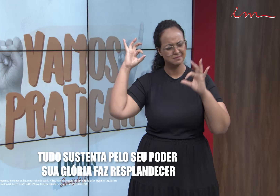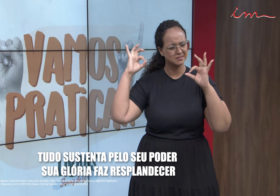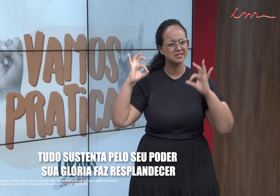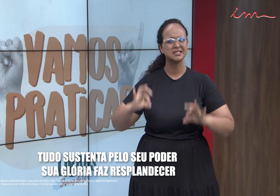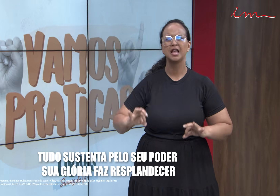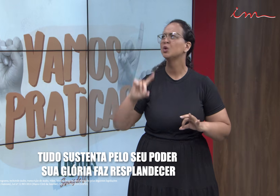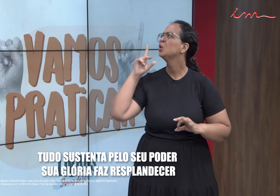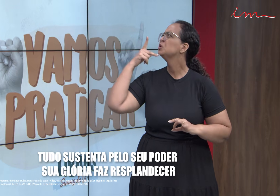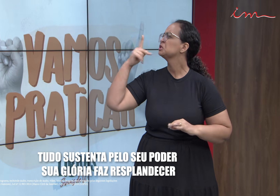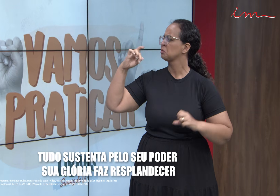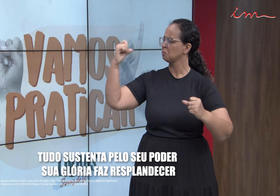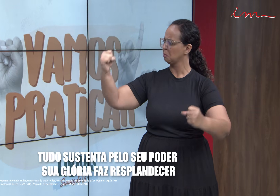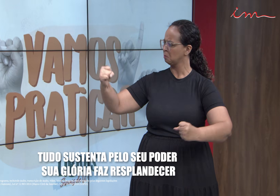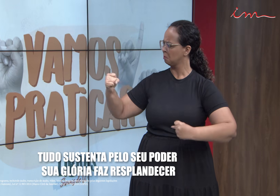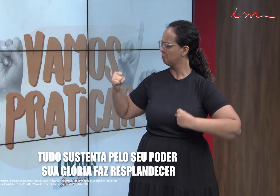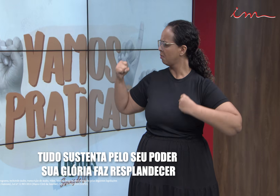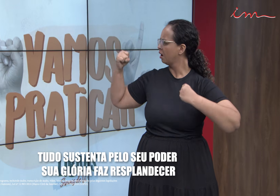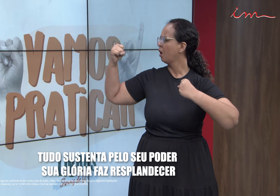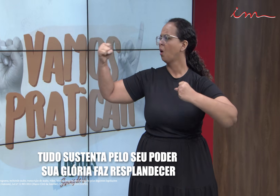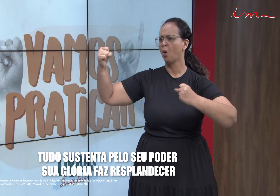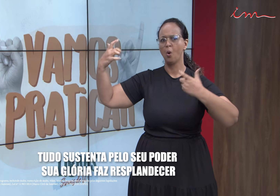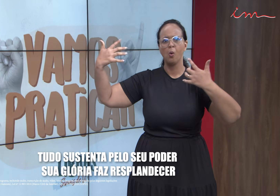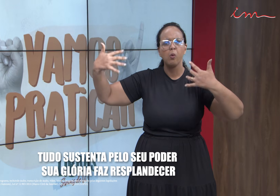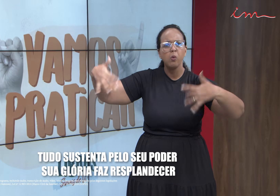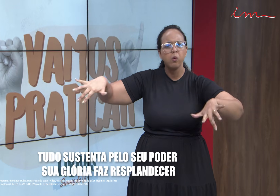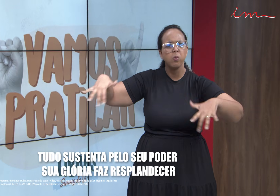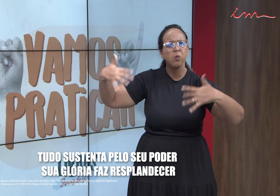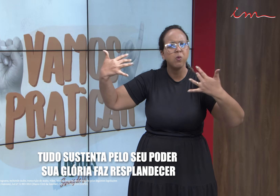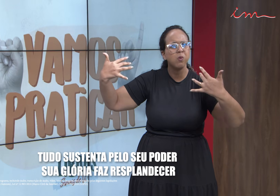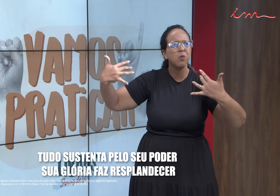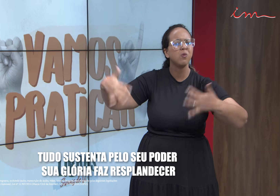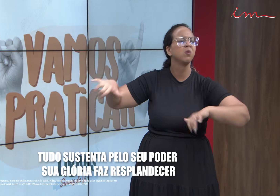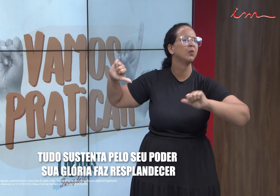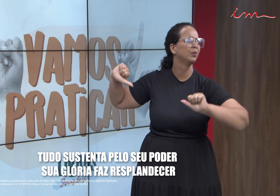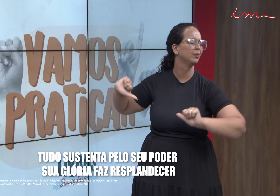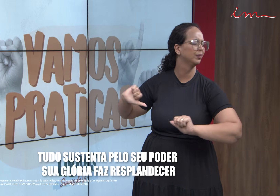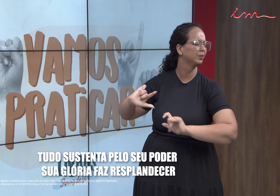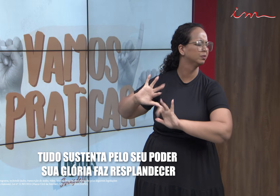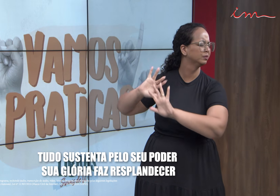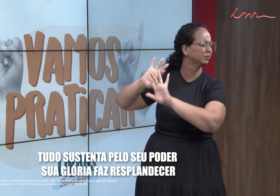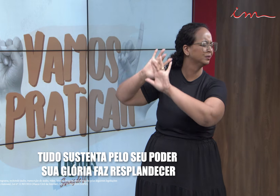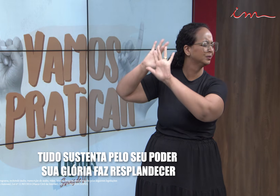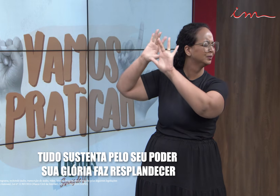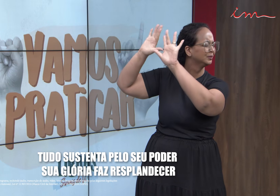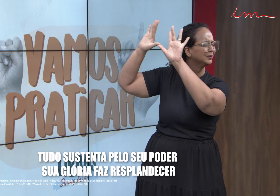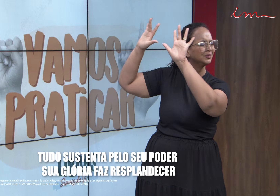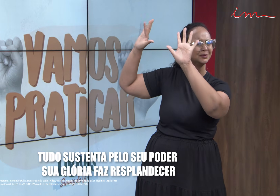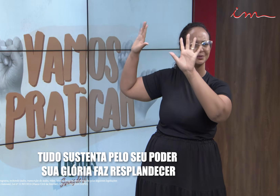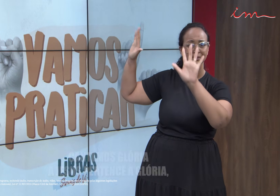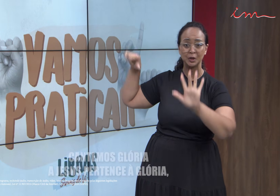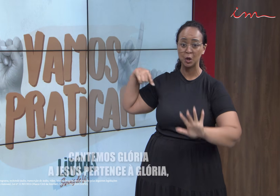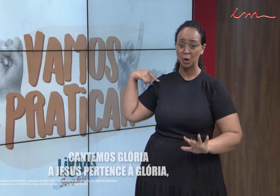sustenta pelo seu poder, sua glória faz resplandecer.